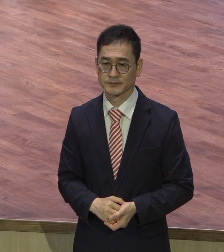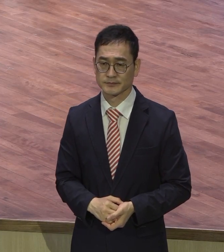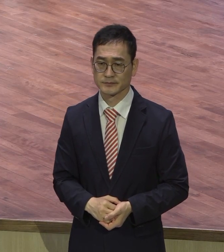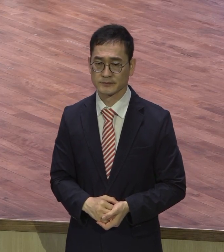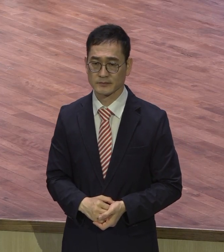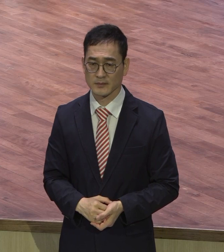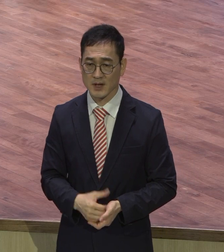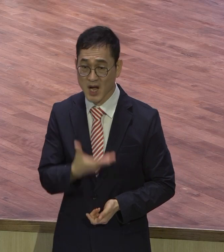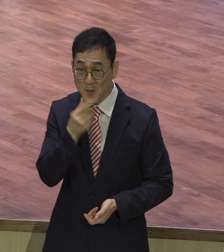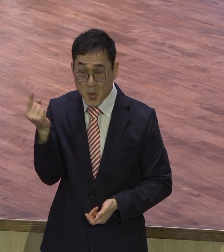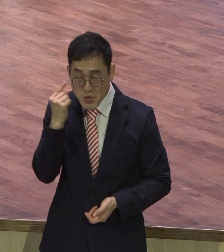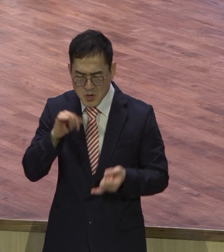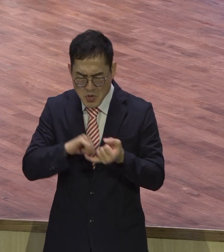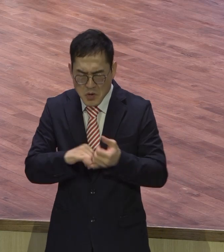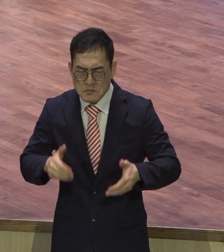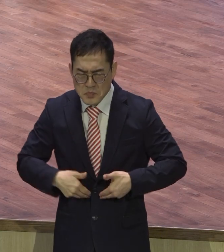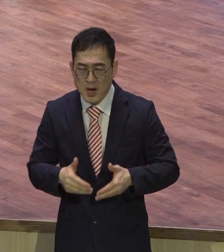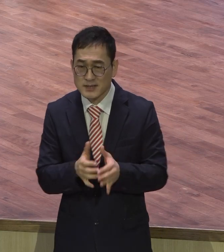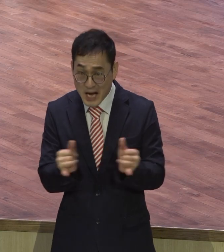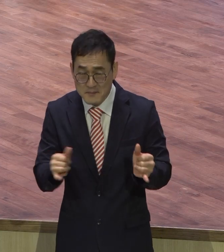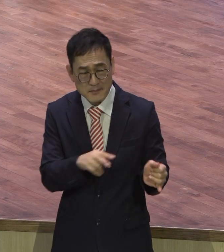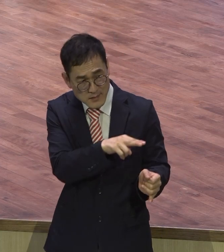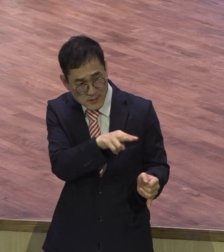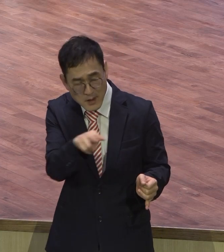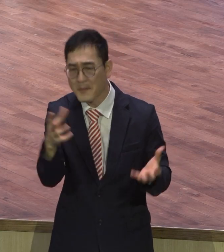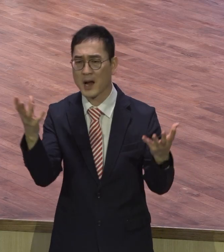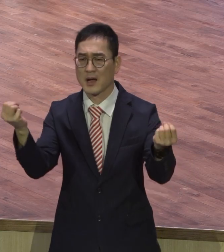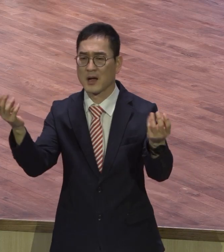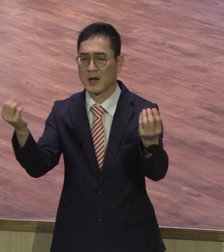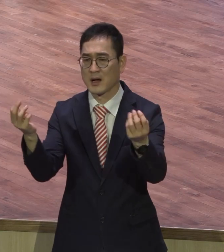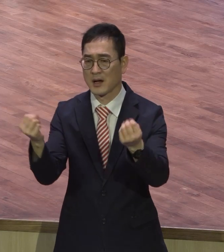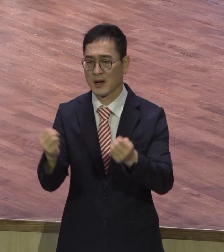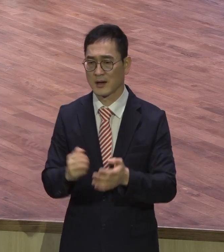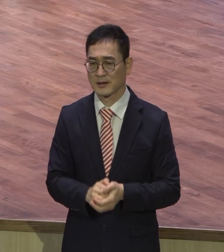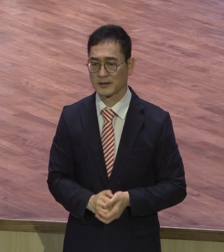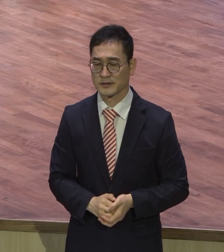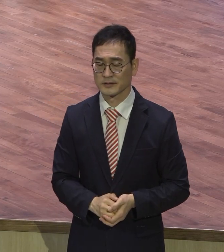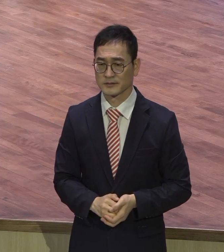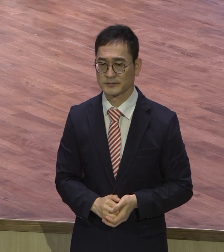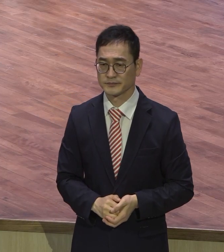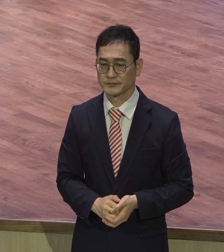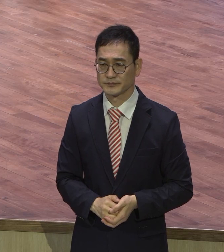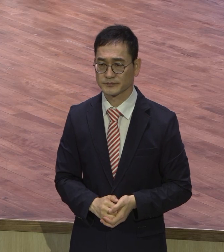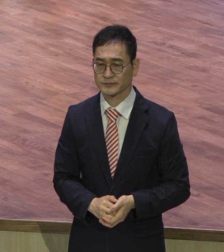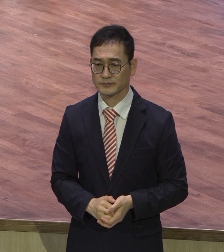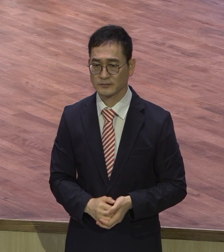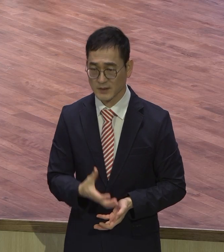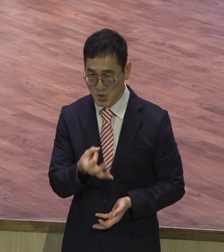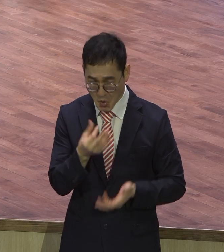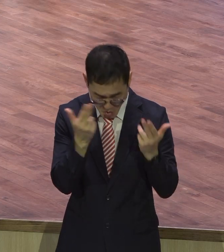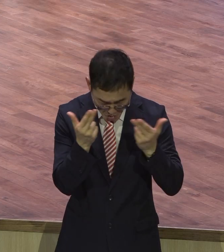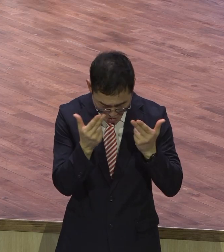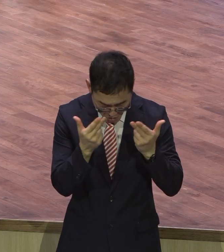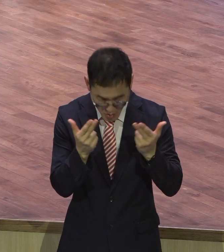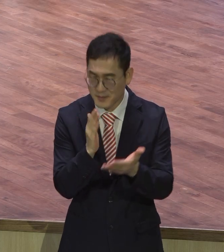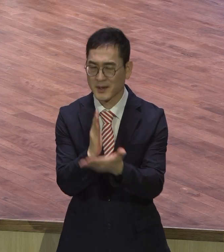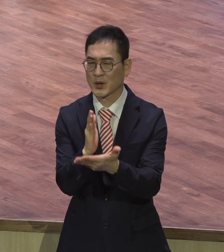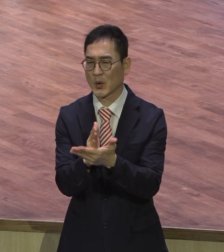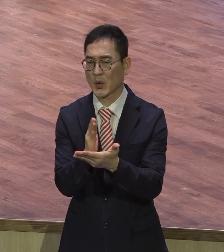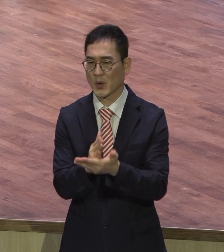사람이 얼마나 많은가를 내 유익만을 위해서 내 계산만을 하고 물질만을 위해서 그렇게 살지 마시고 구원받은